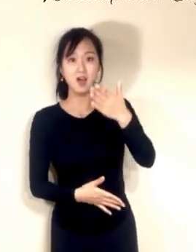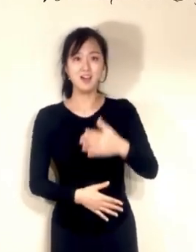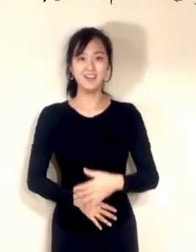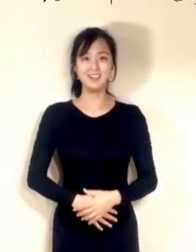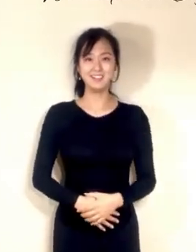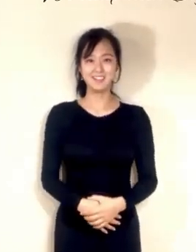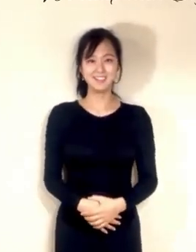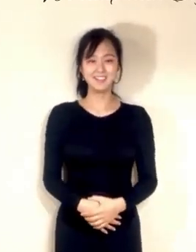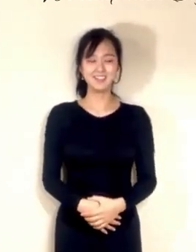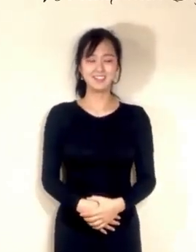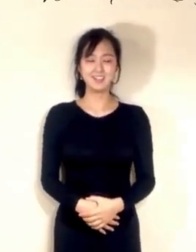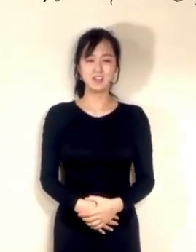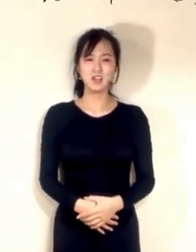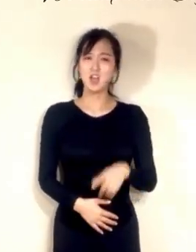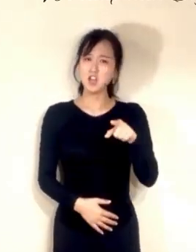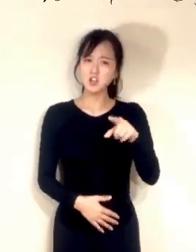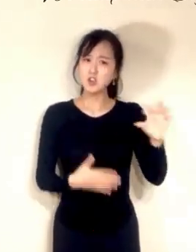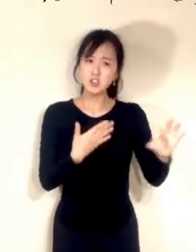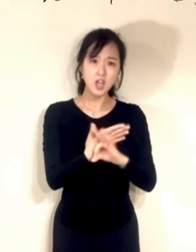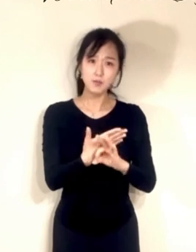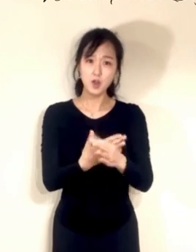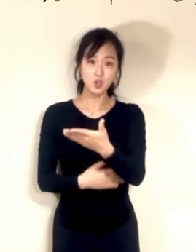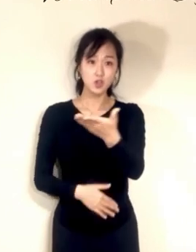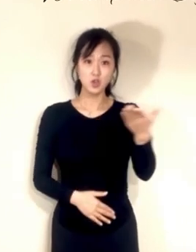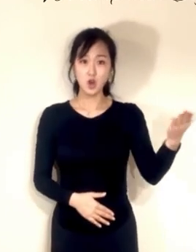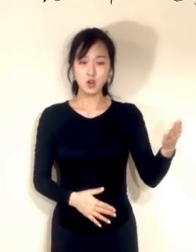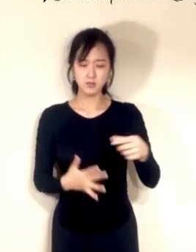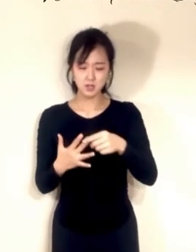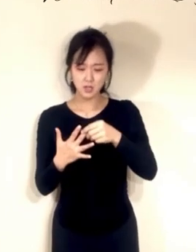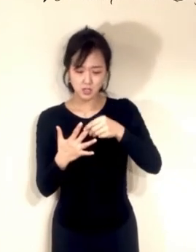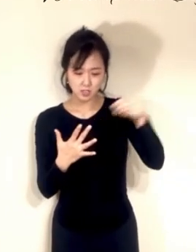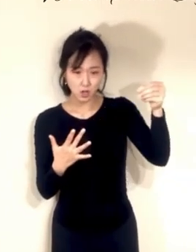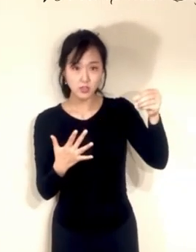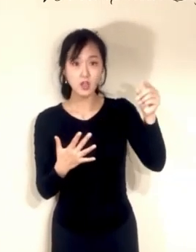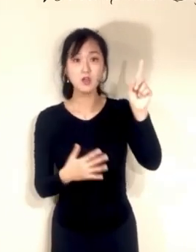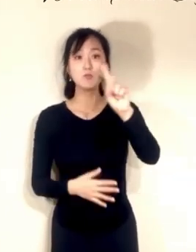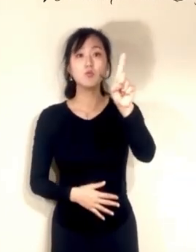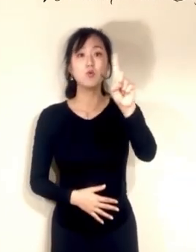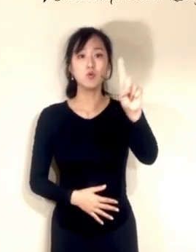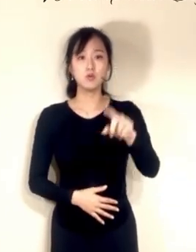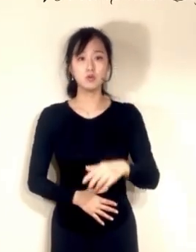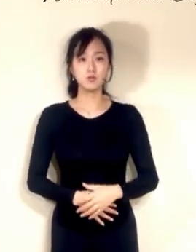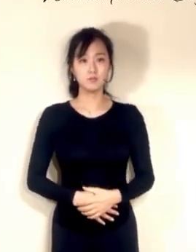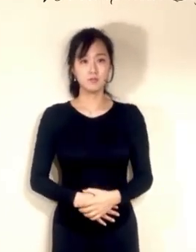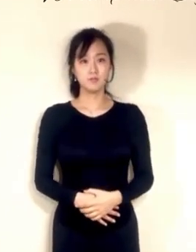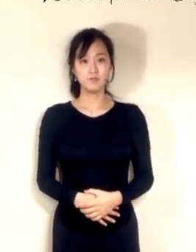얻을 수 있다는 것. 그렇다면 당연히 그것을 해야 되지 않겠습니까?